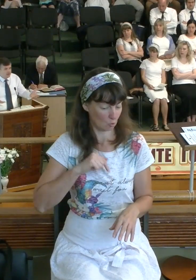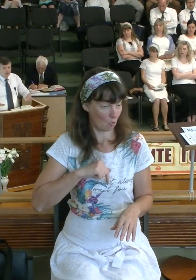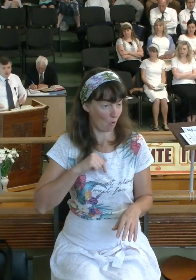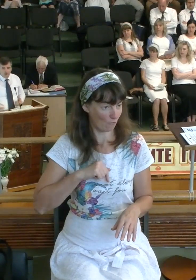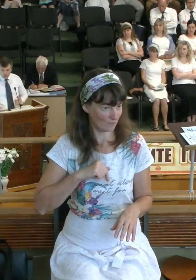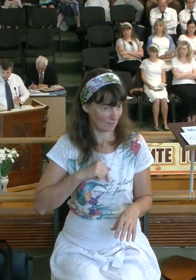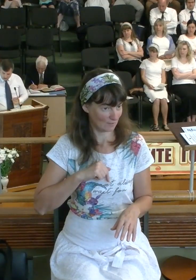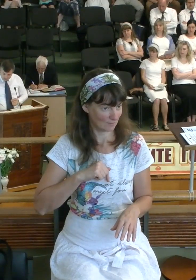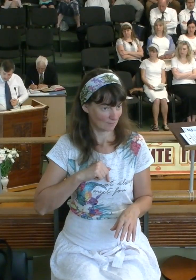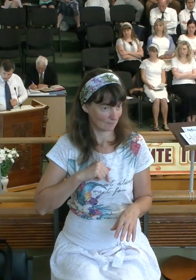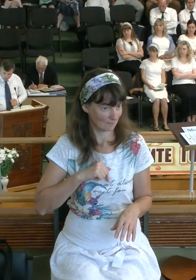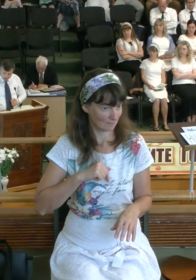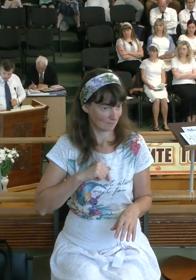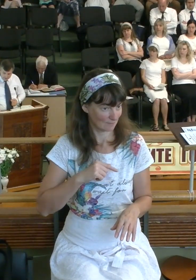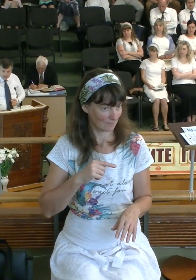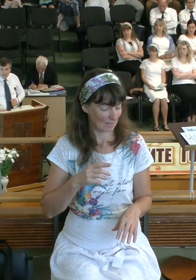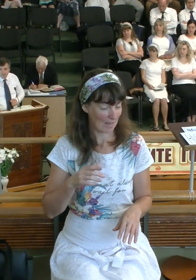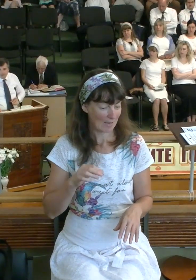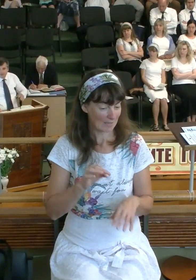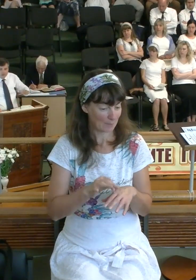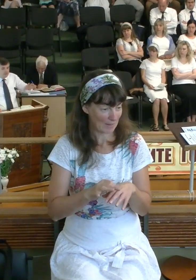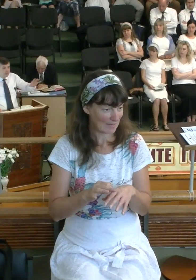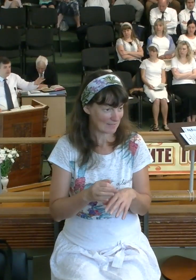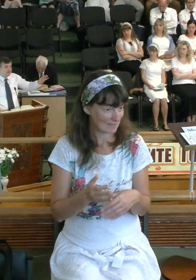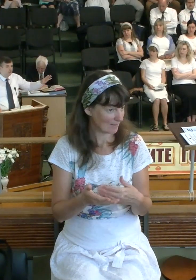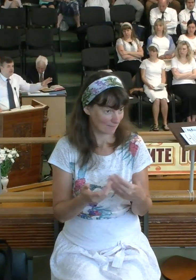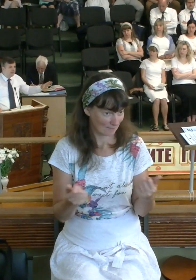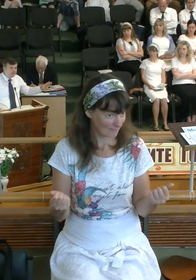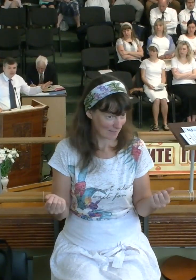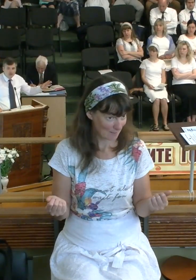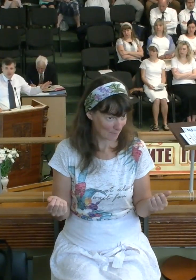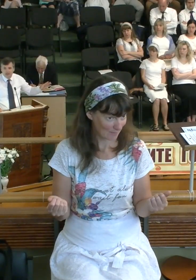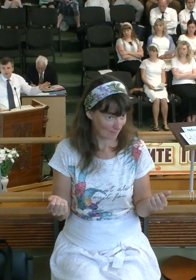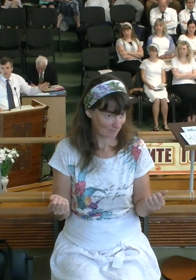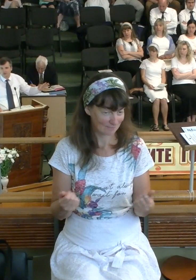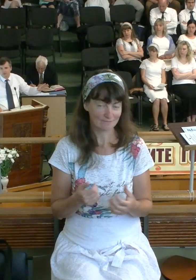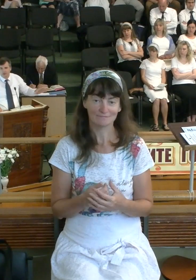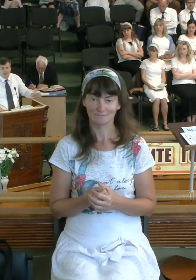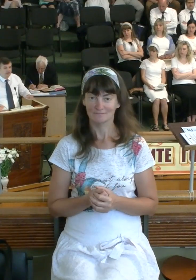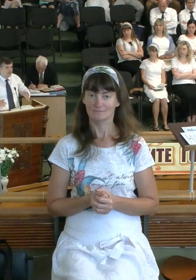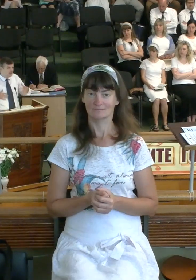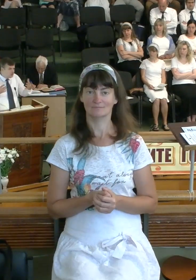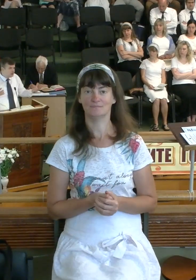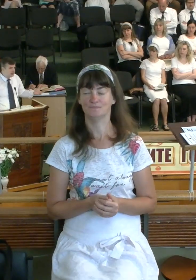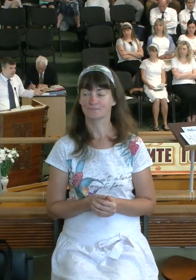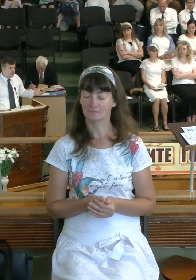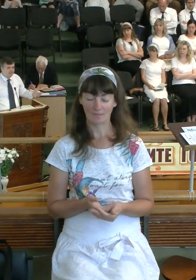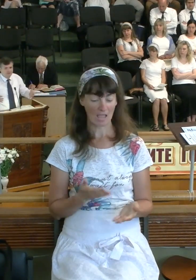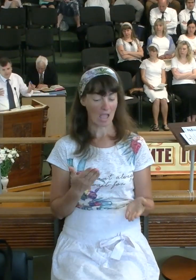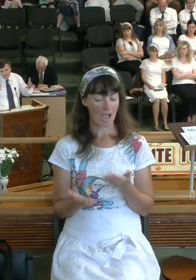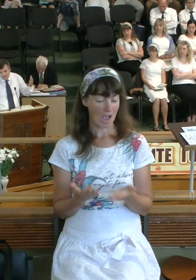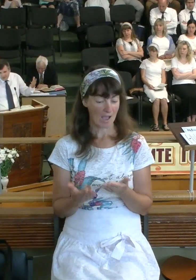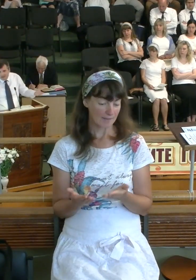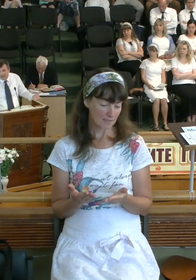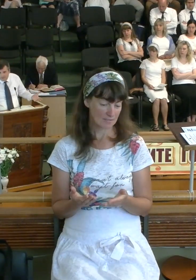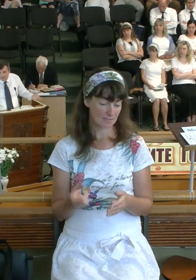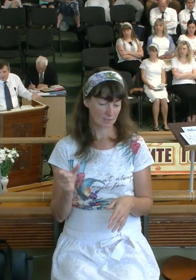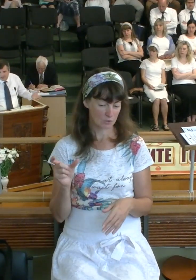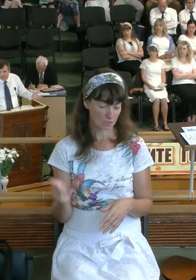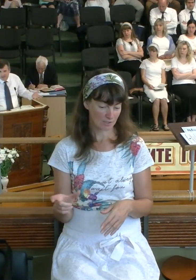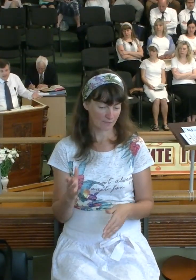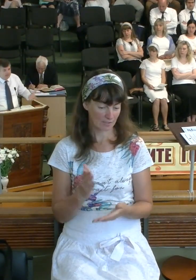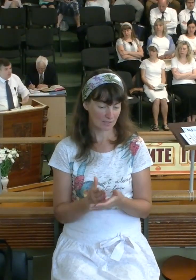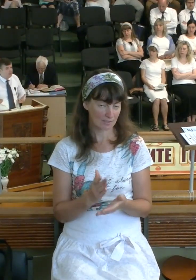основание. То есть тот человек, который был, он имел вот эти вот истечения, у него была нечистота в